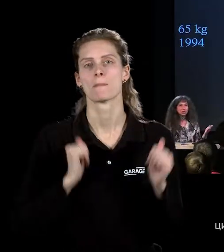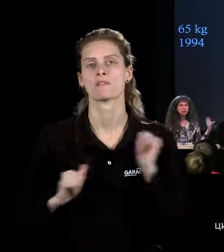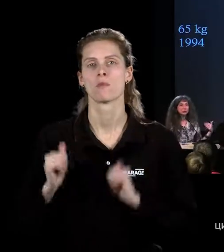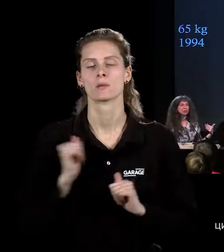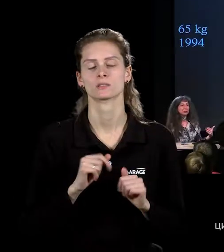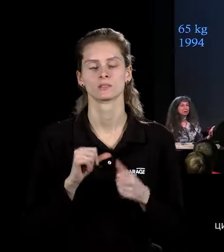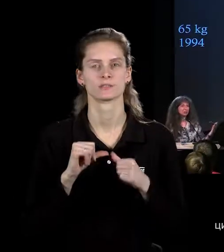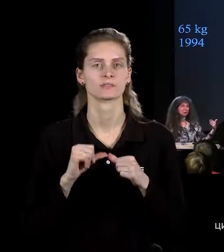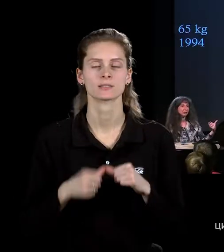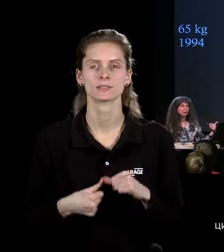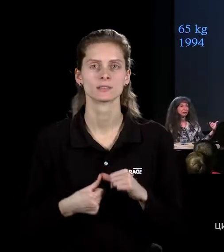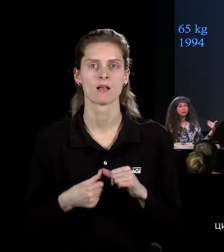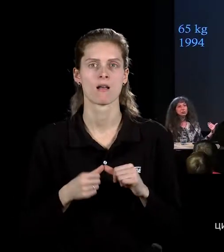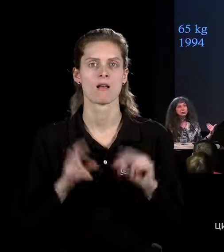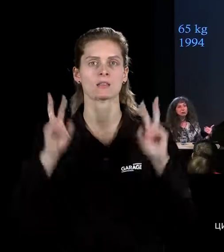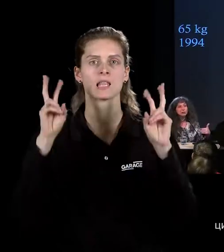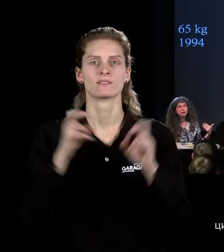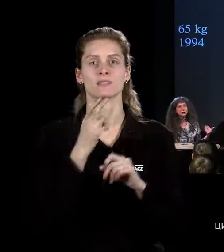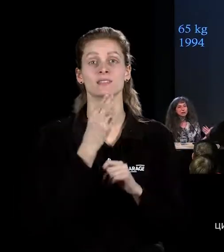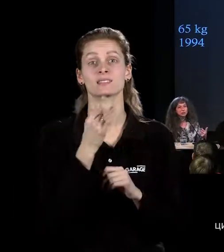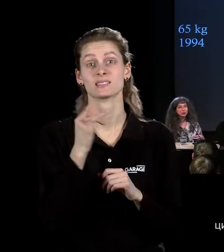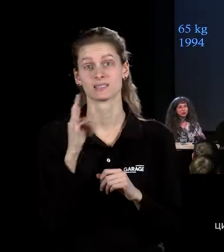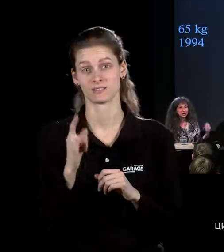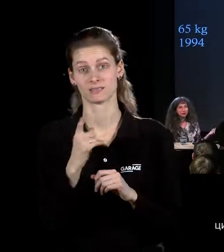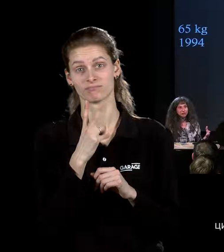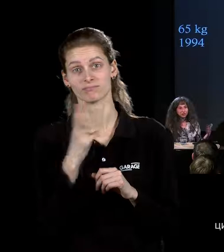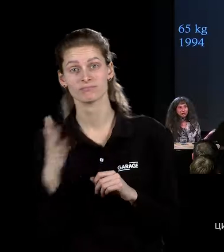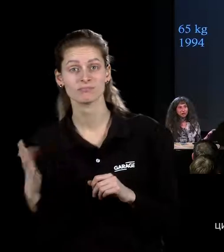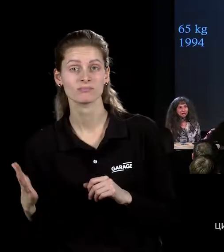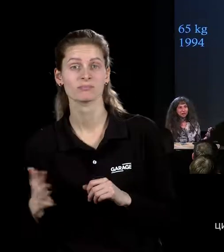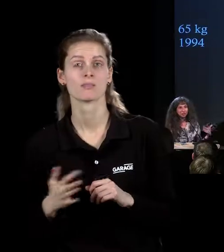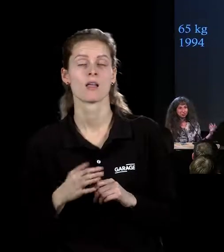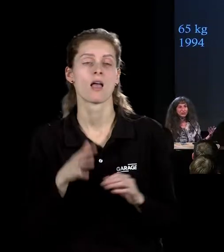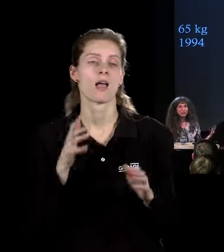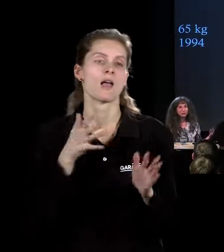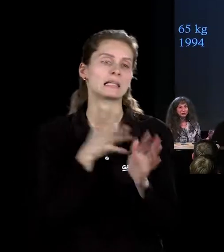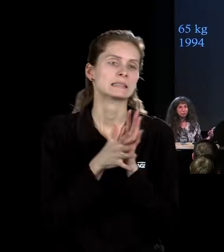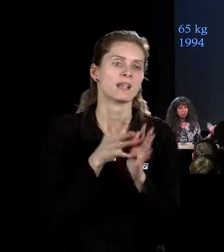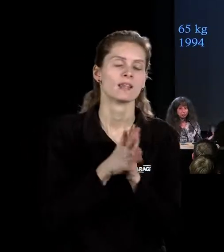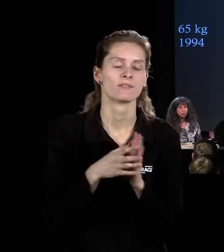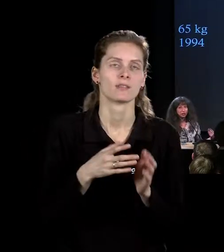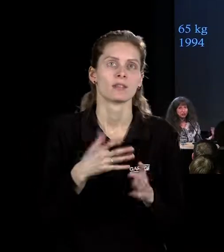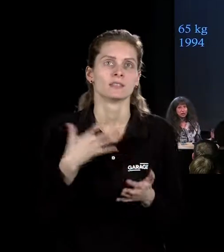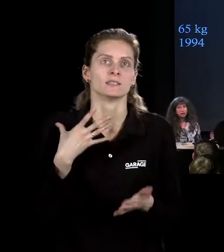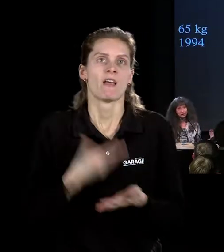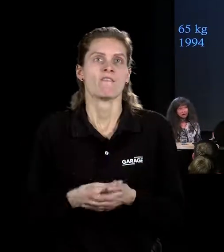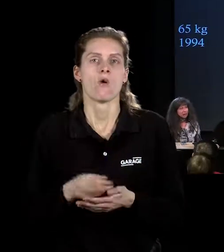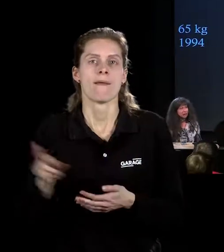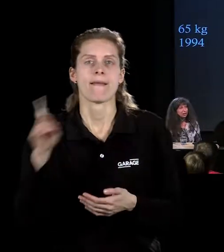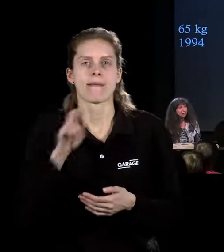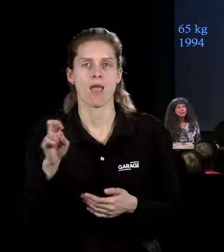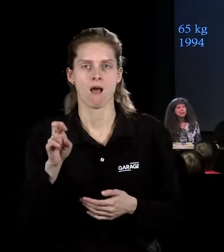которые всегда названы цифрами, да, это исследование вот этих границ своего «я», пределов и буквально